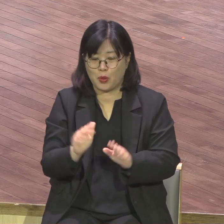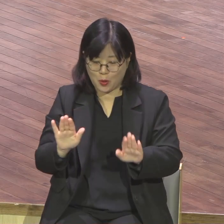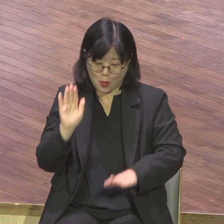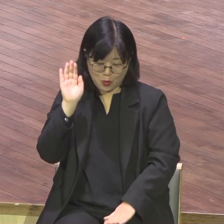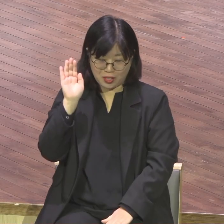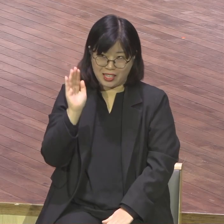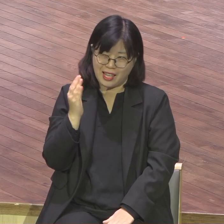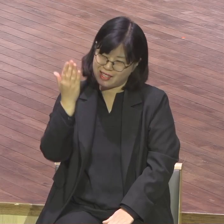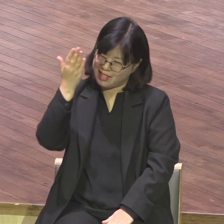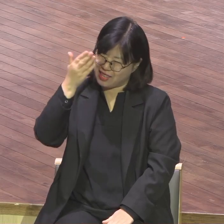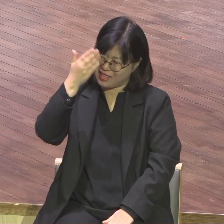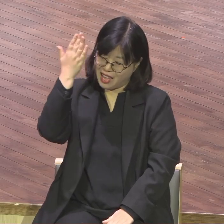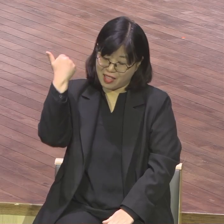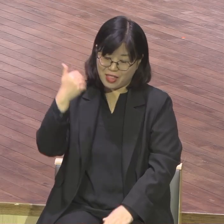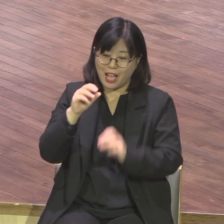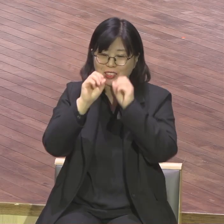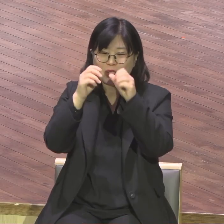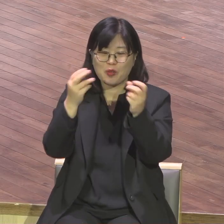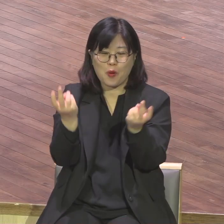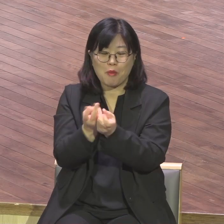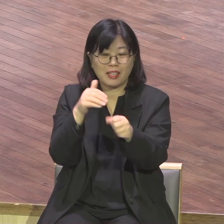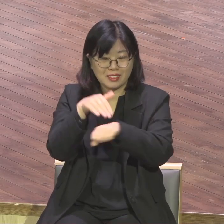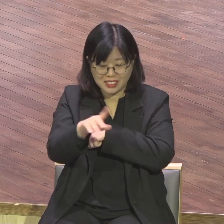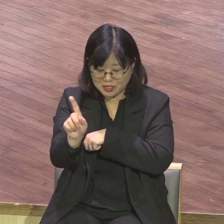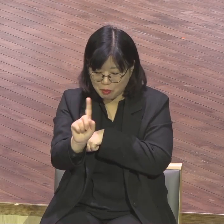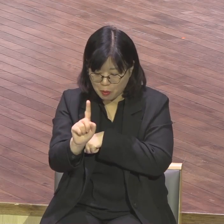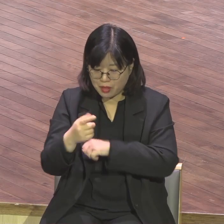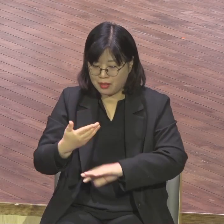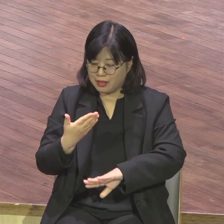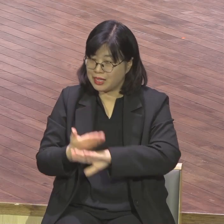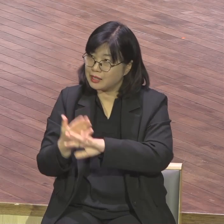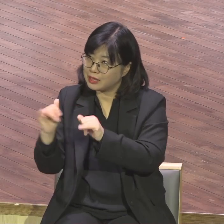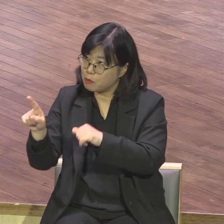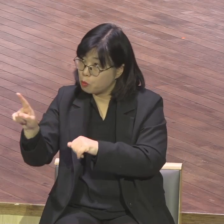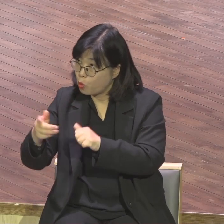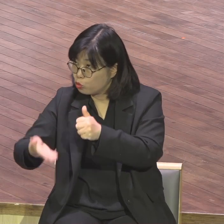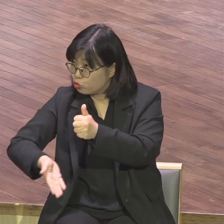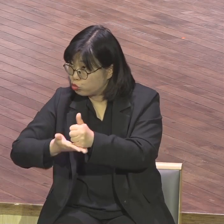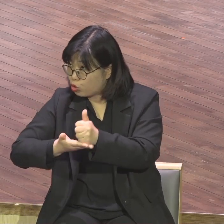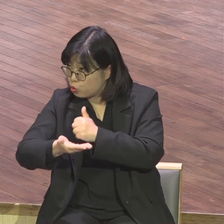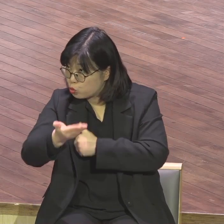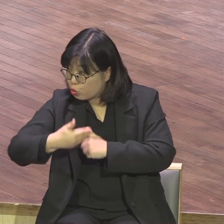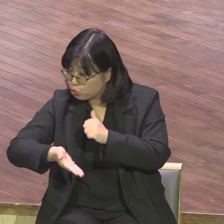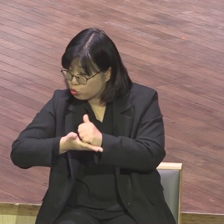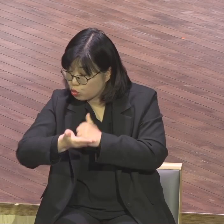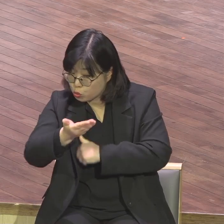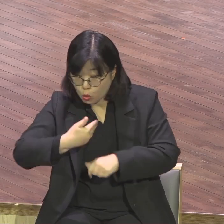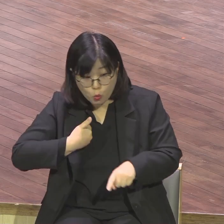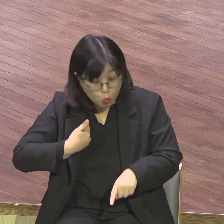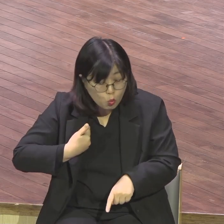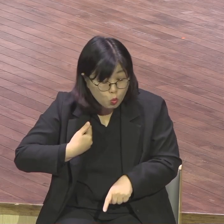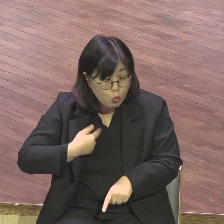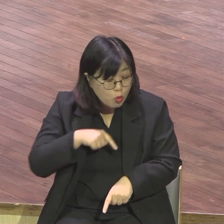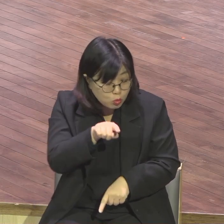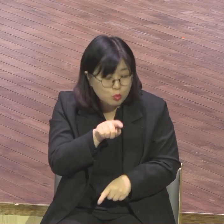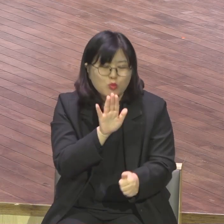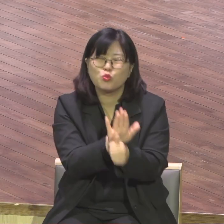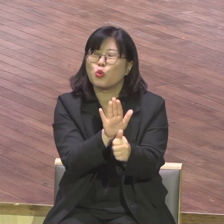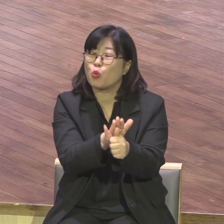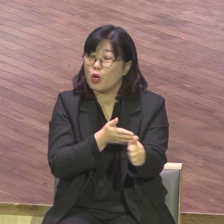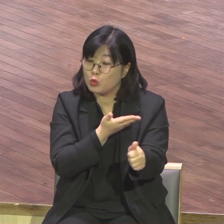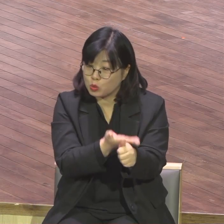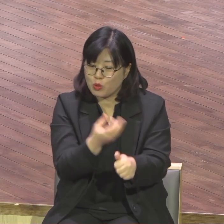분들을 도와주는 그런 상황이 많았습니다. 물론 예원교회에서 성장한 목사님들이